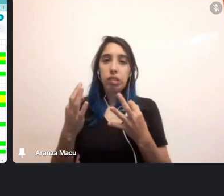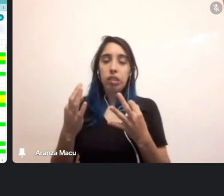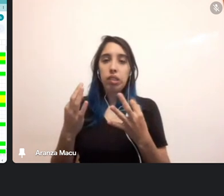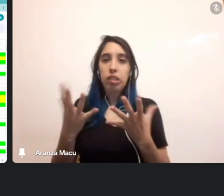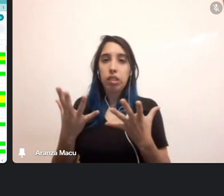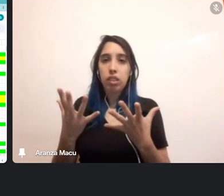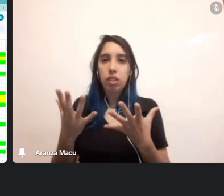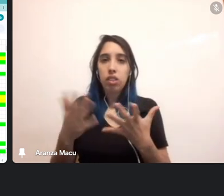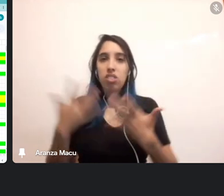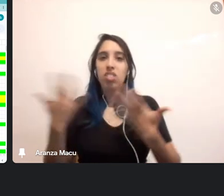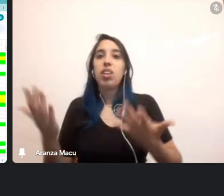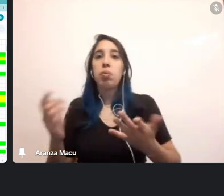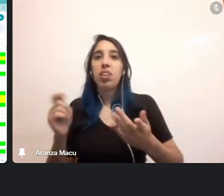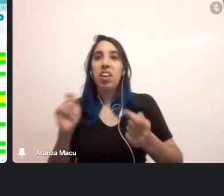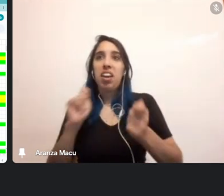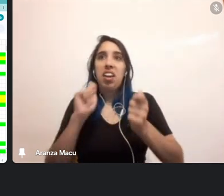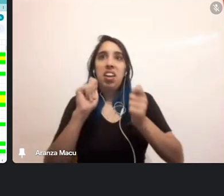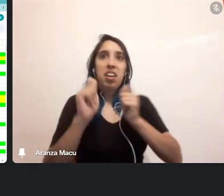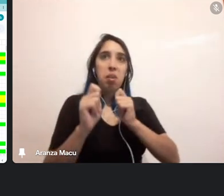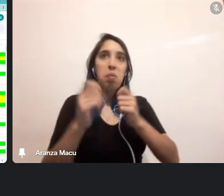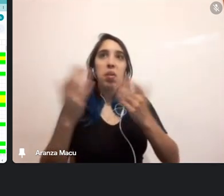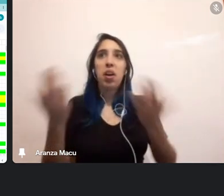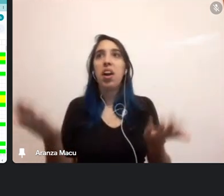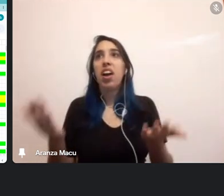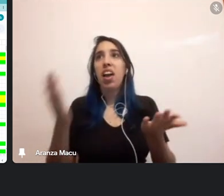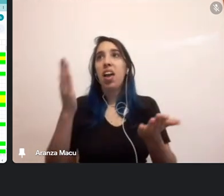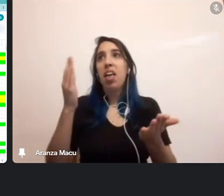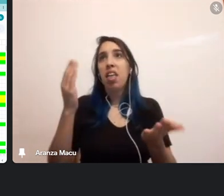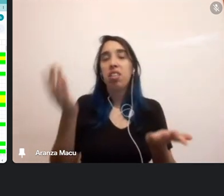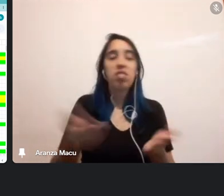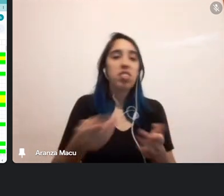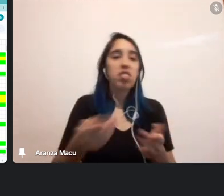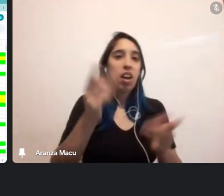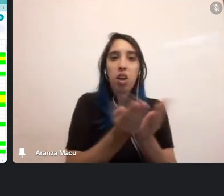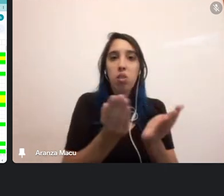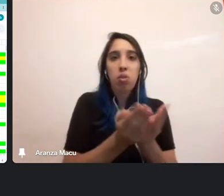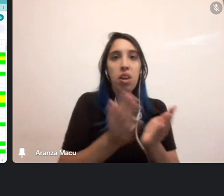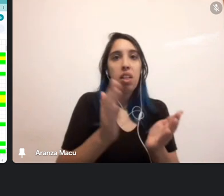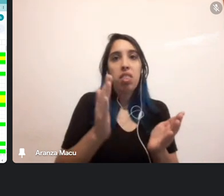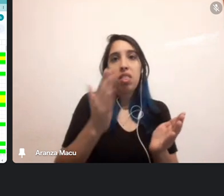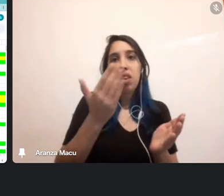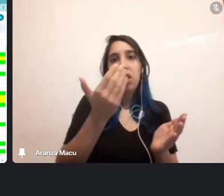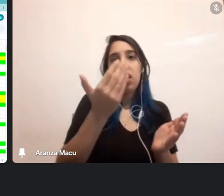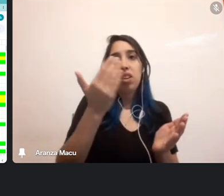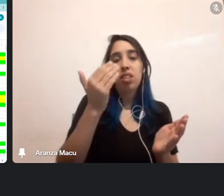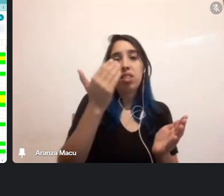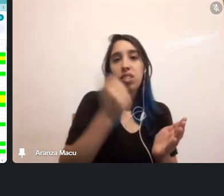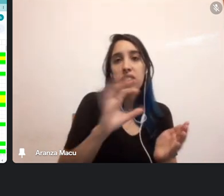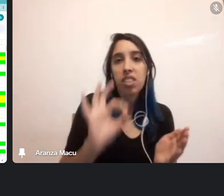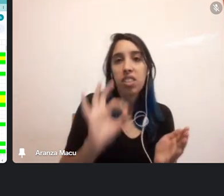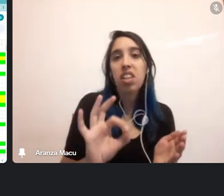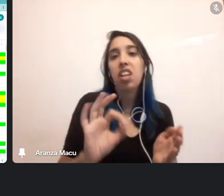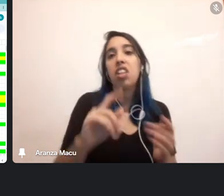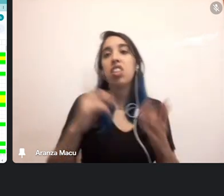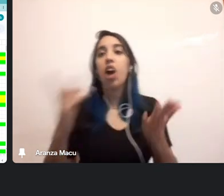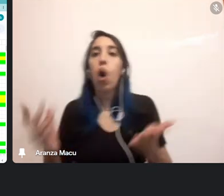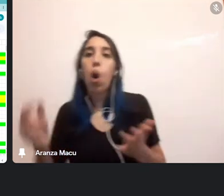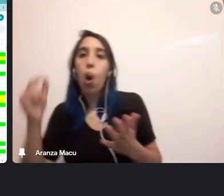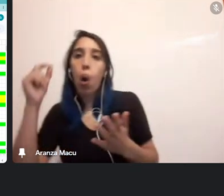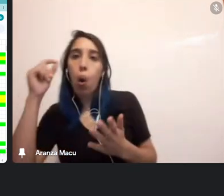60, 50 que tenemos acá, a tener 28, ¿sí? Entonces, profesora,